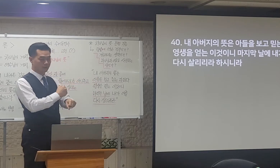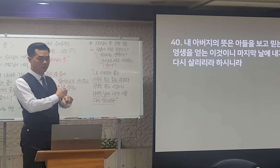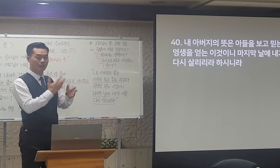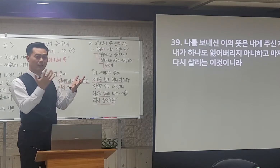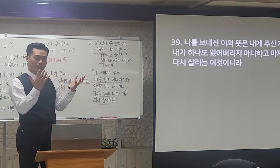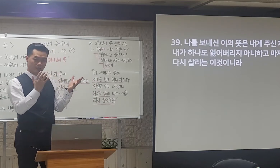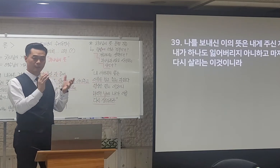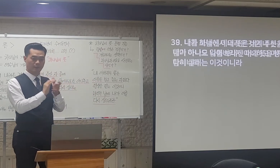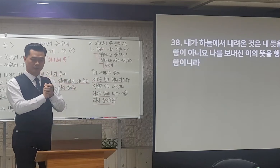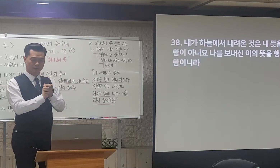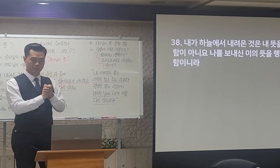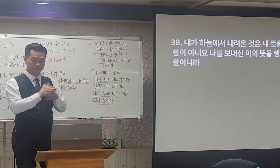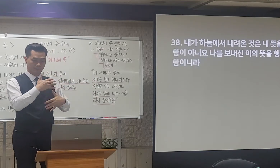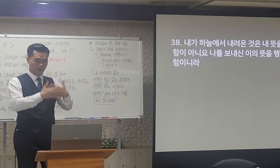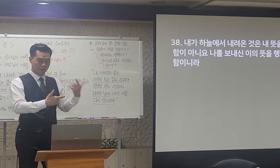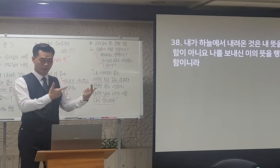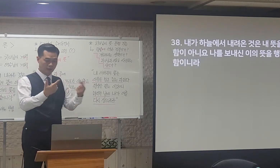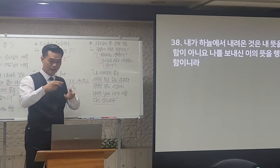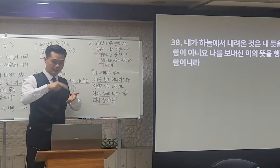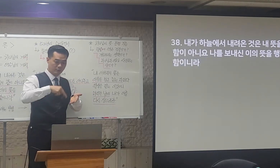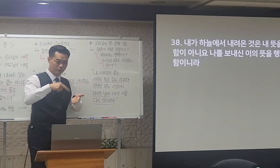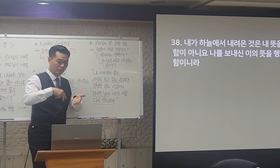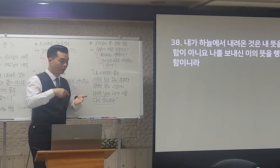하시니라. 아멘. 네, 수화로 다 같이 해보죠.